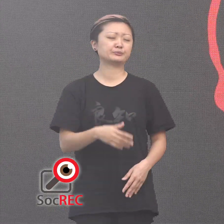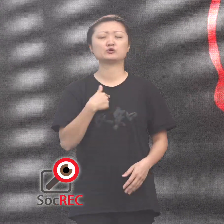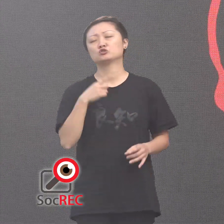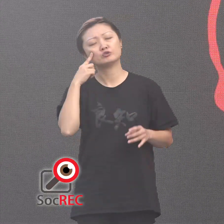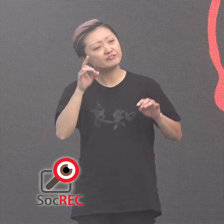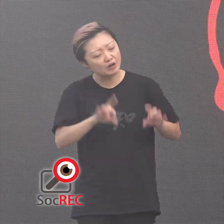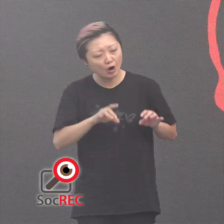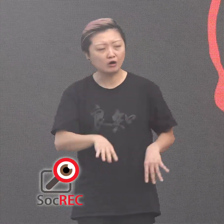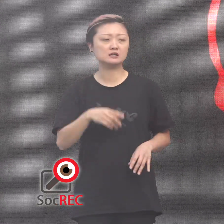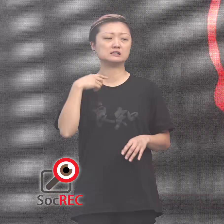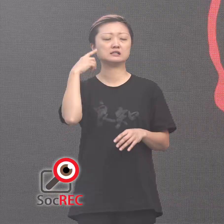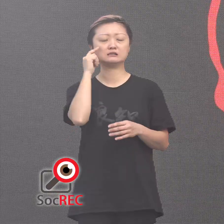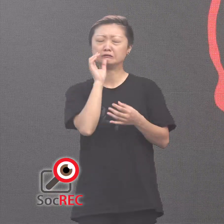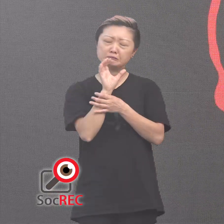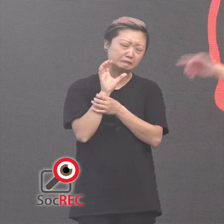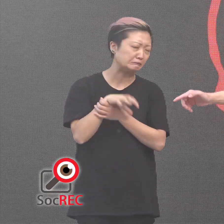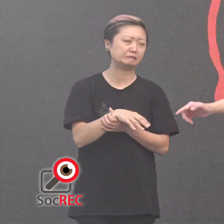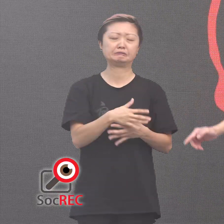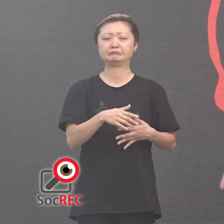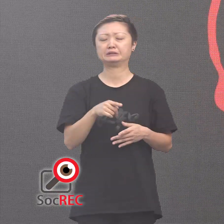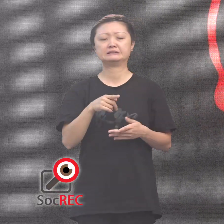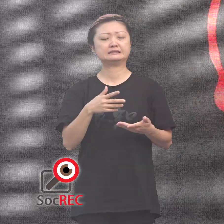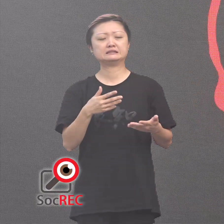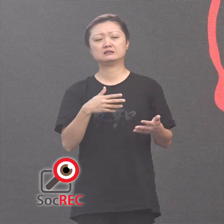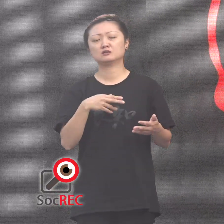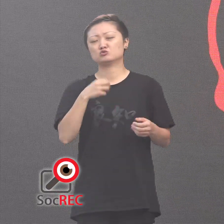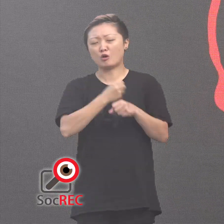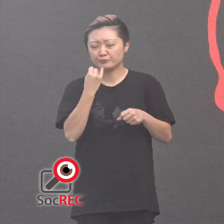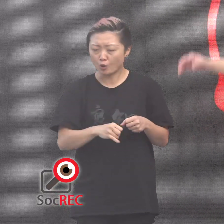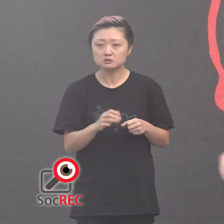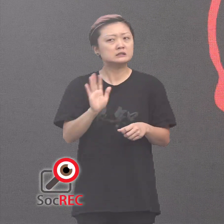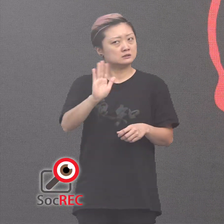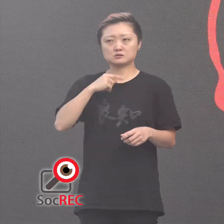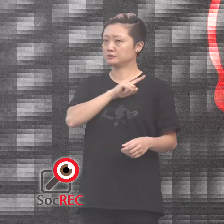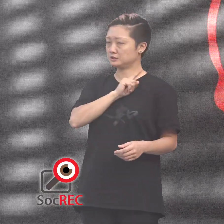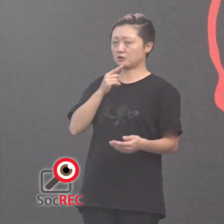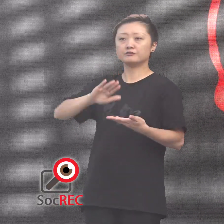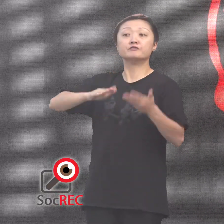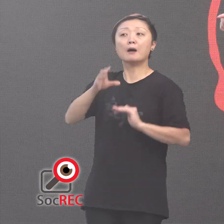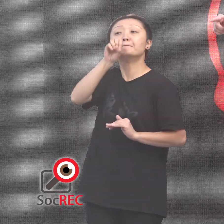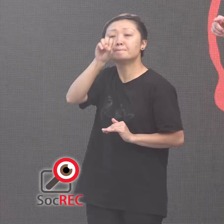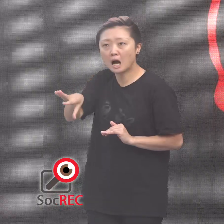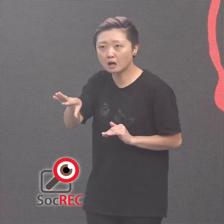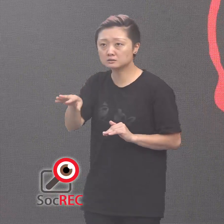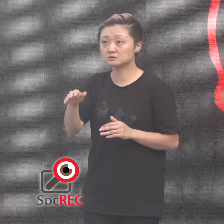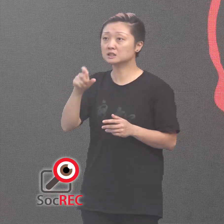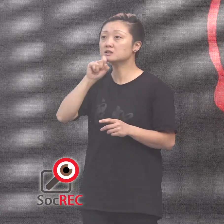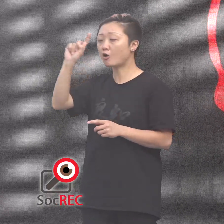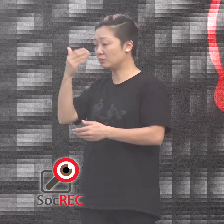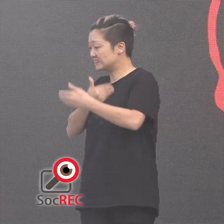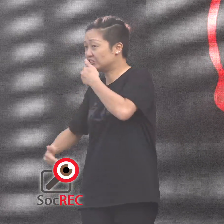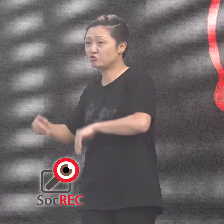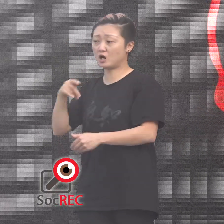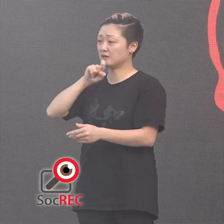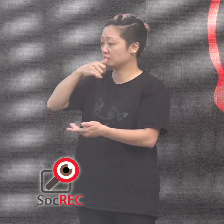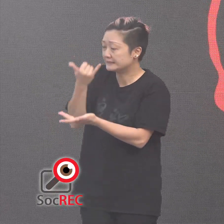你们感到丧气，你们对这场运动感到绝望，我想问问你们，你们怎么对得起我们死去的首都？